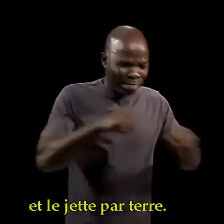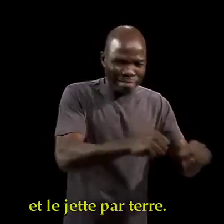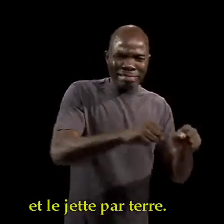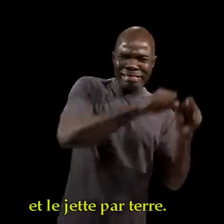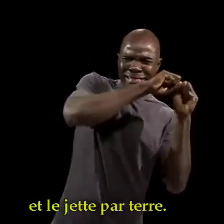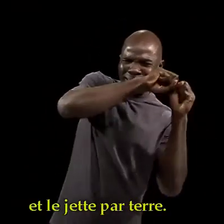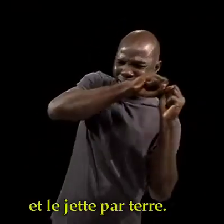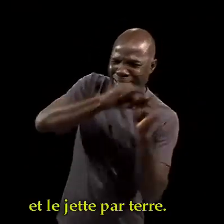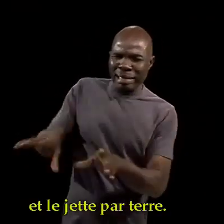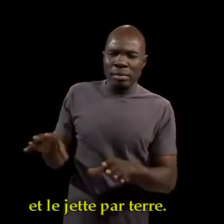le jette par terre.